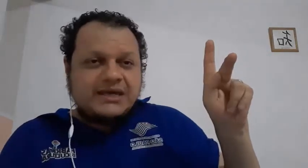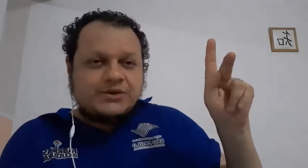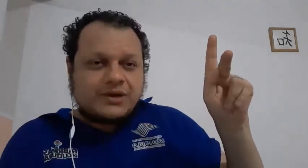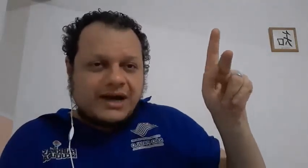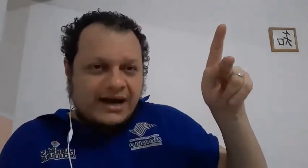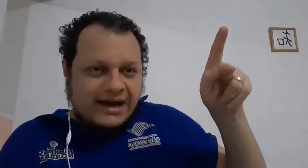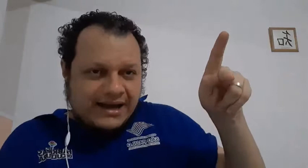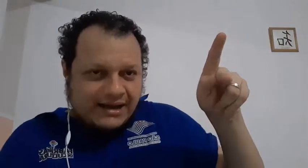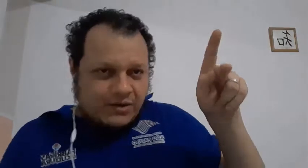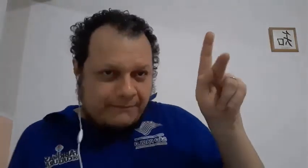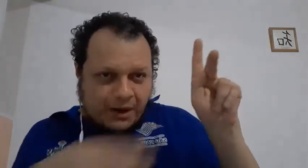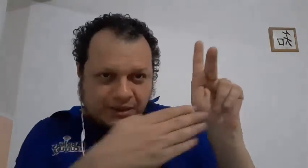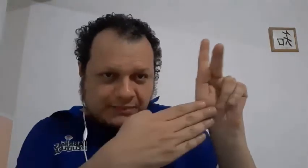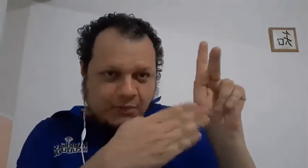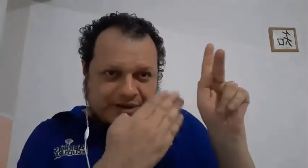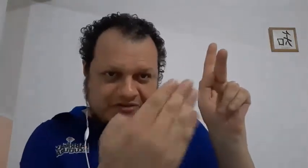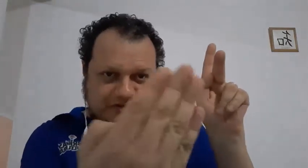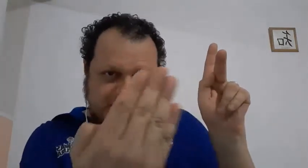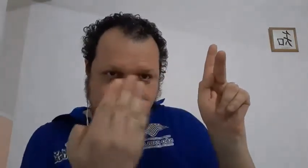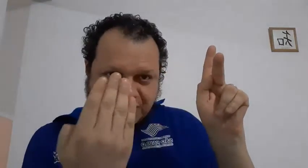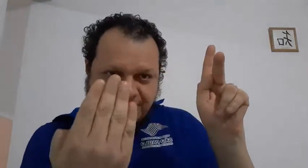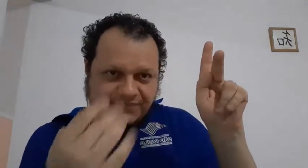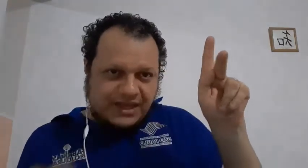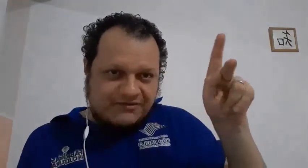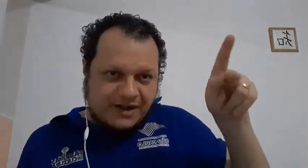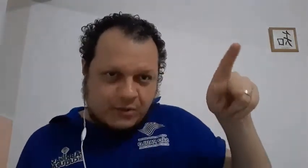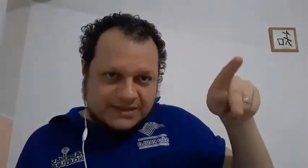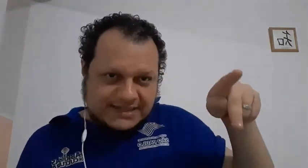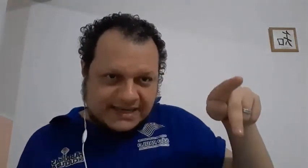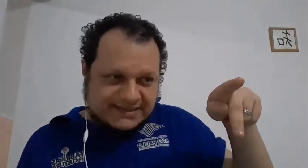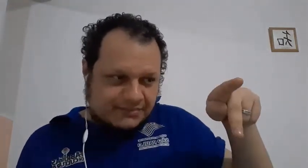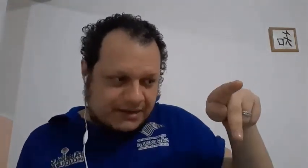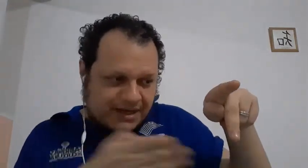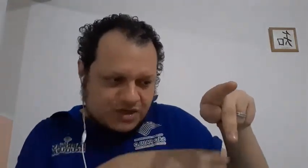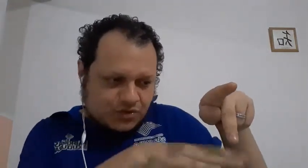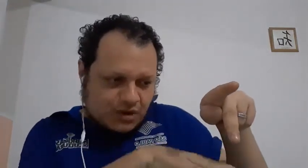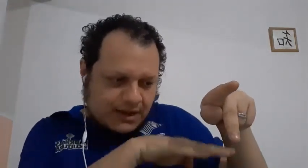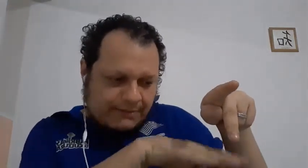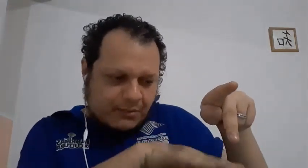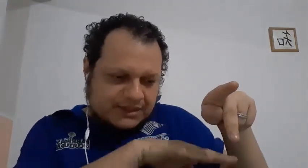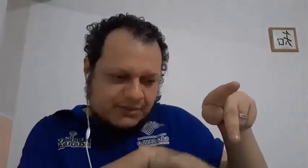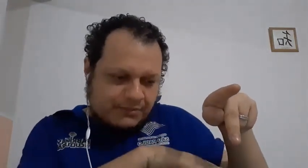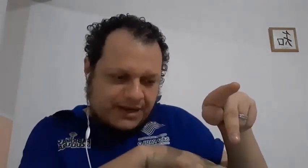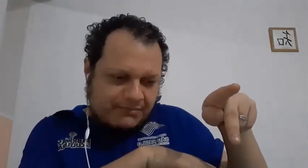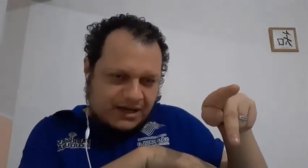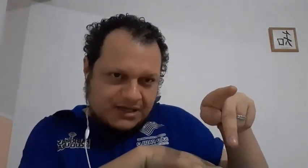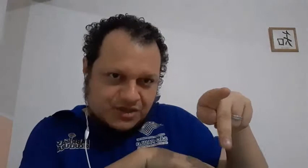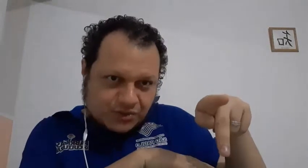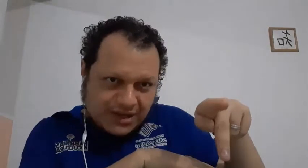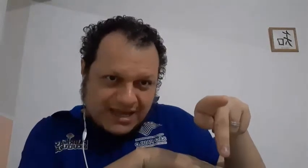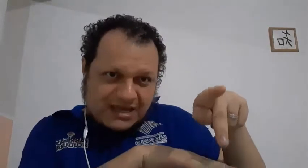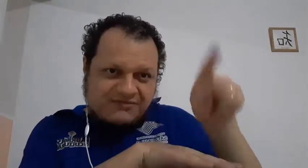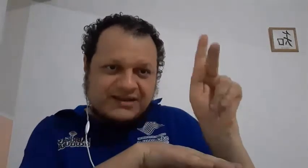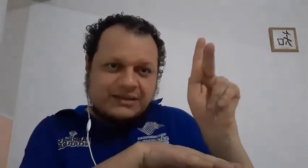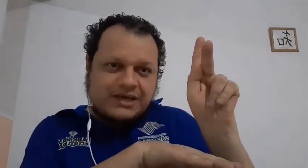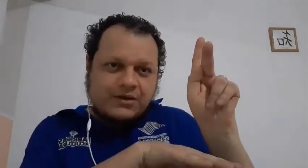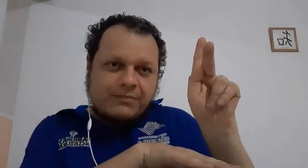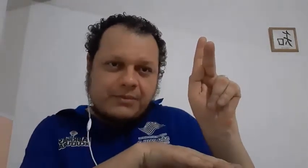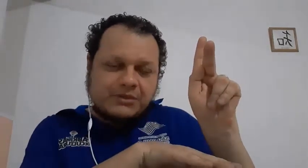o K, com a palma da mão para frente, ele vai começar assim para baixo, ó, com a palma da mão para baixo, e vai terminar com a palma da mão